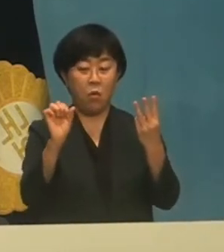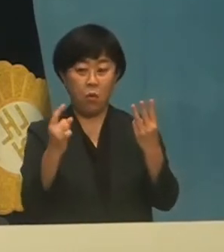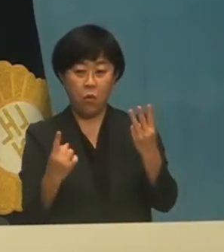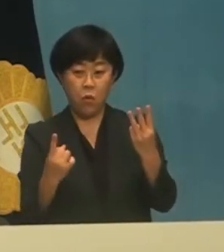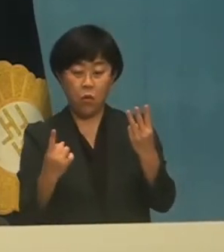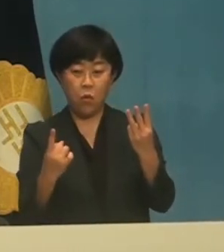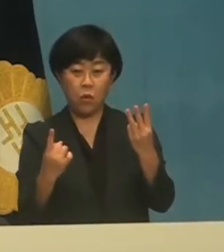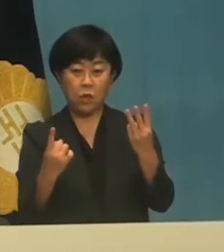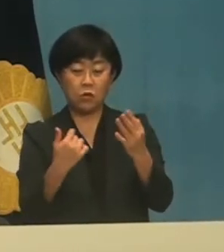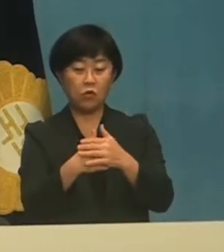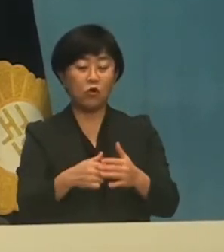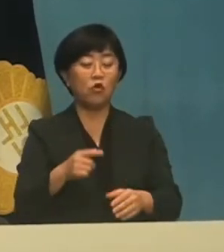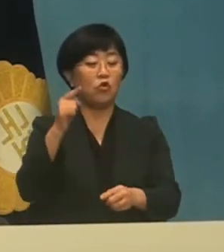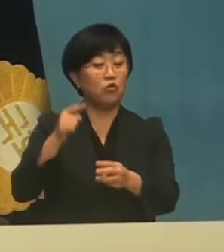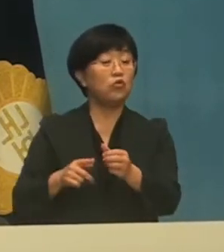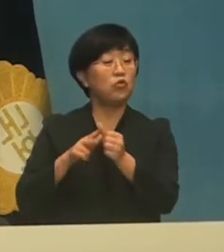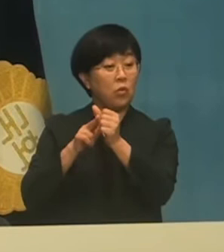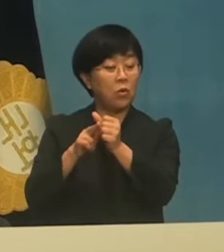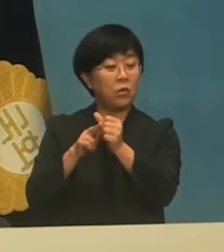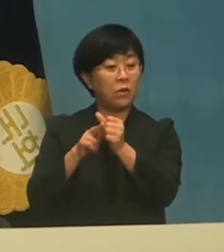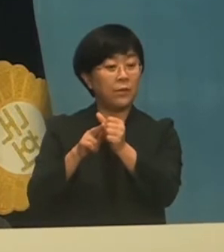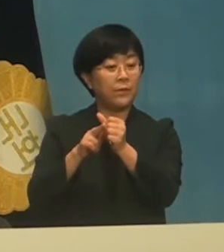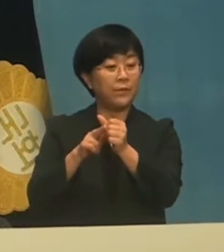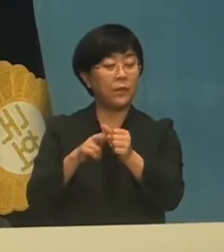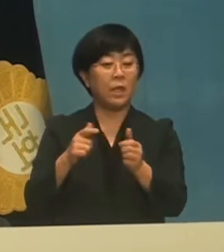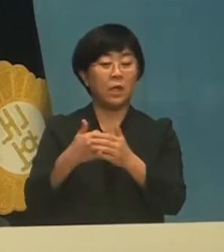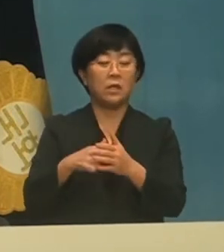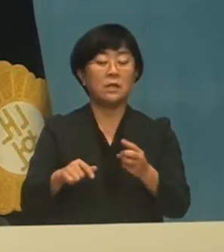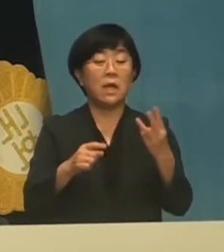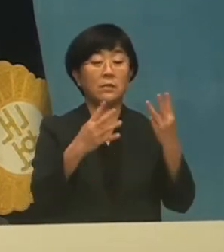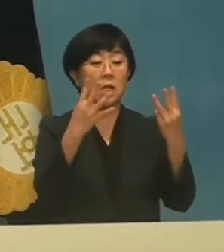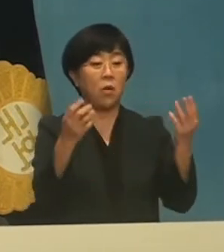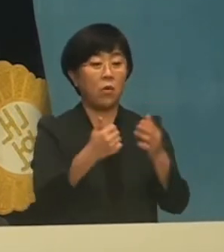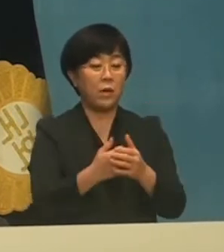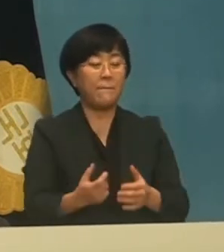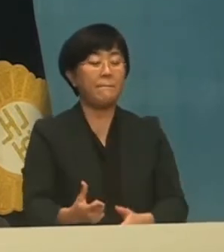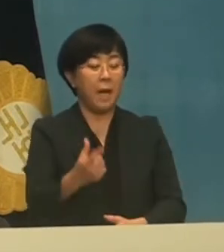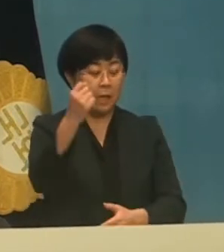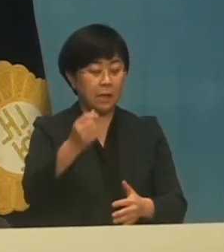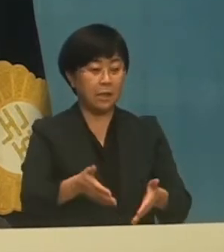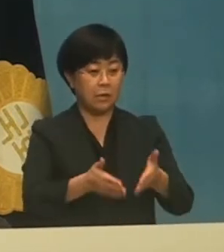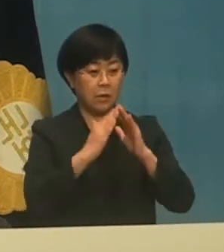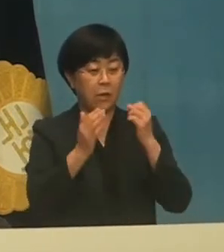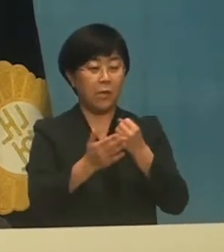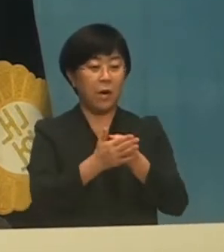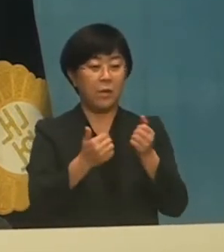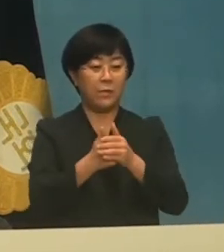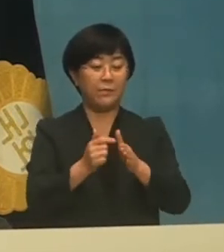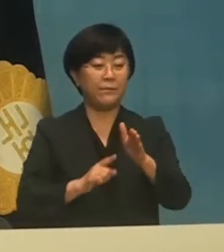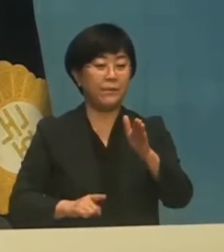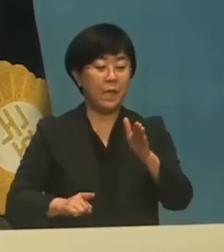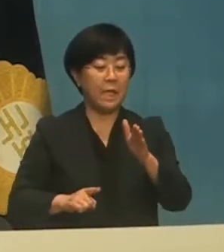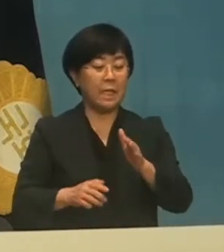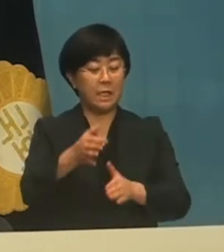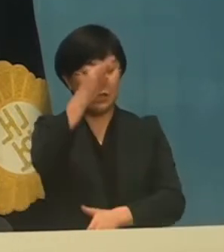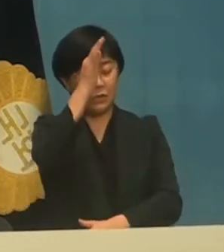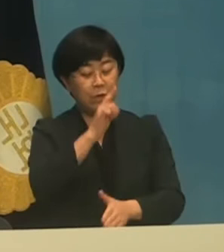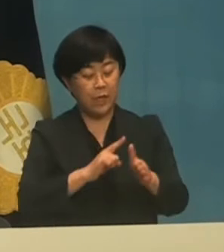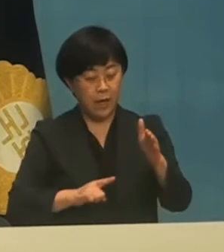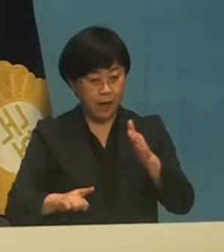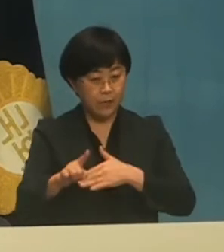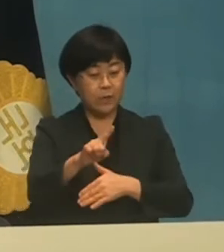시사했고 윤석열 후보는 신하를 3, 4, 5기의 즉각 재개를 주장하고 스마트형 미래형 원전을